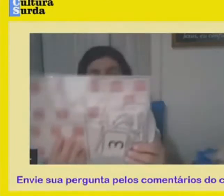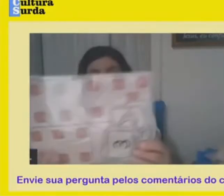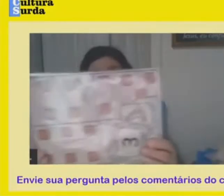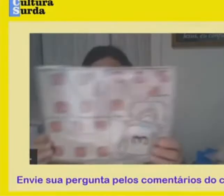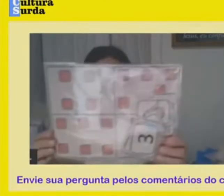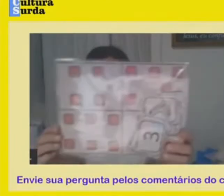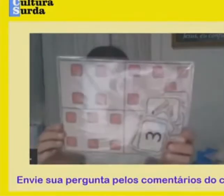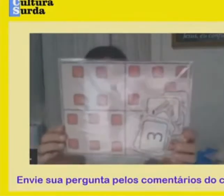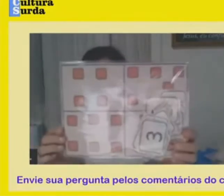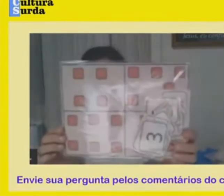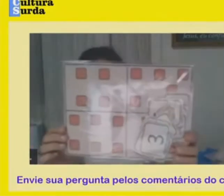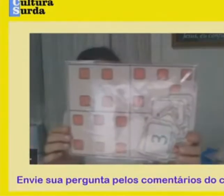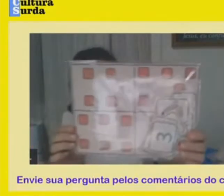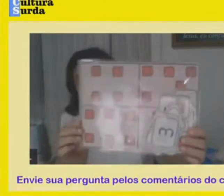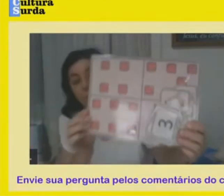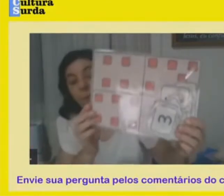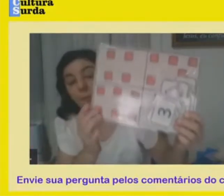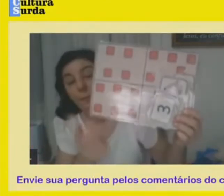Esse.